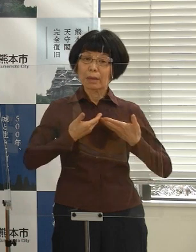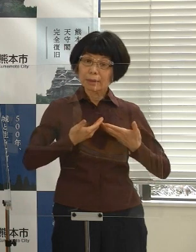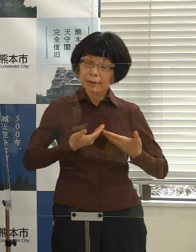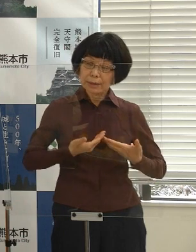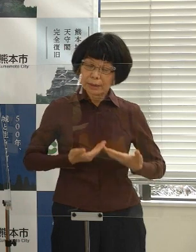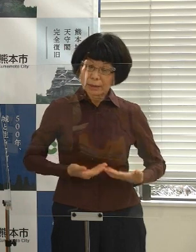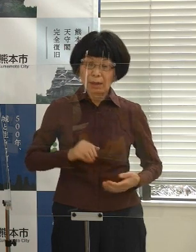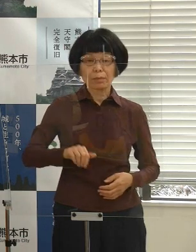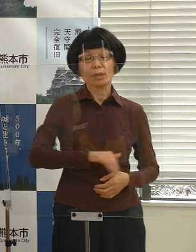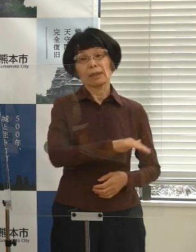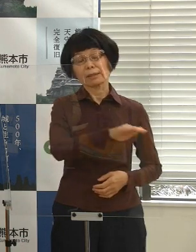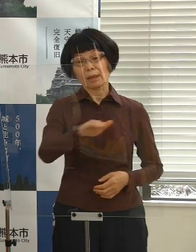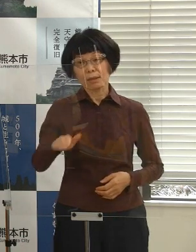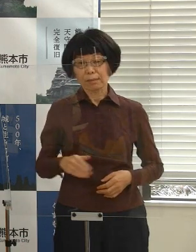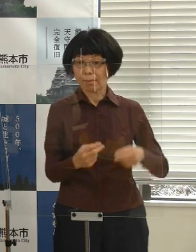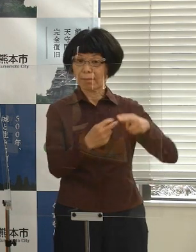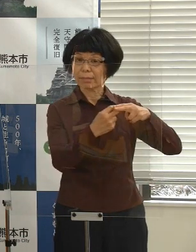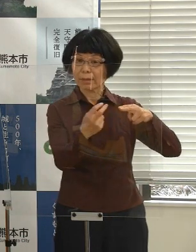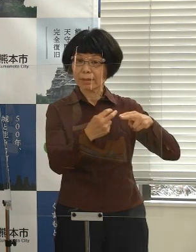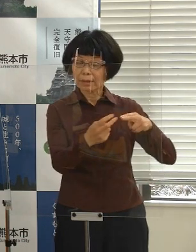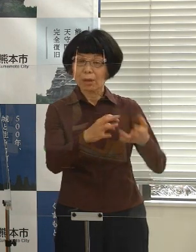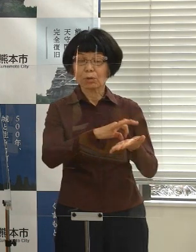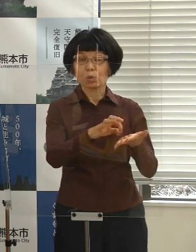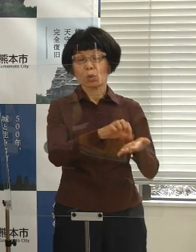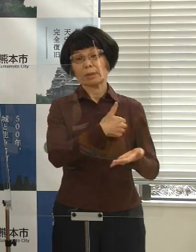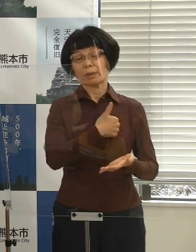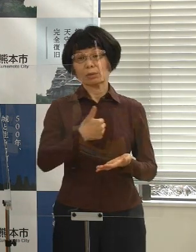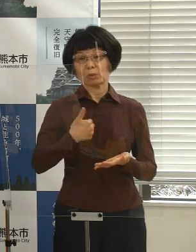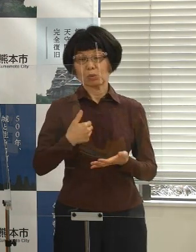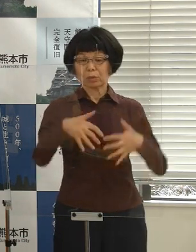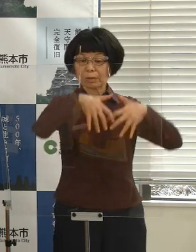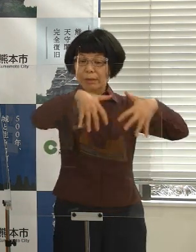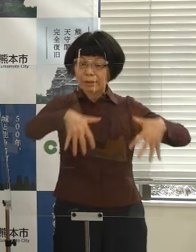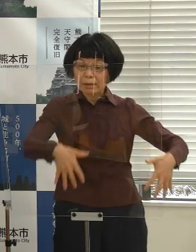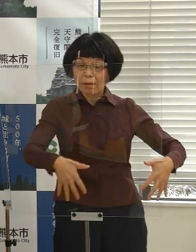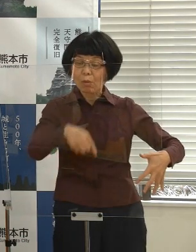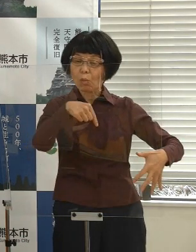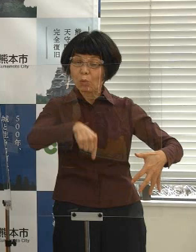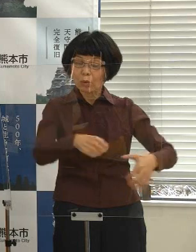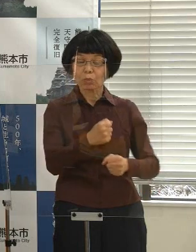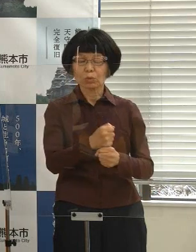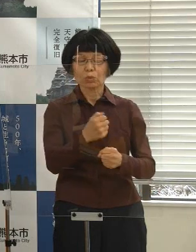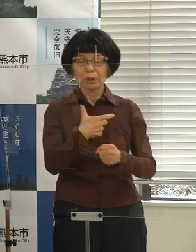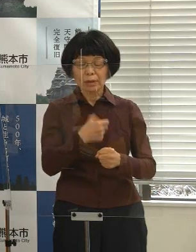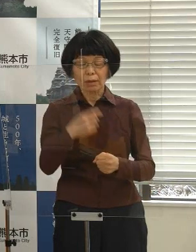さんが乗っていただけるような体制をですね、作っていきたいということで今考えております